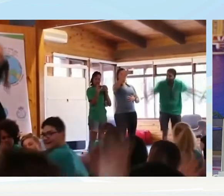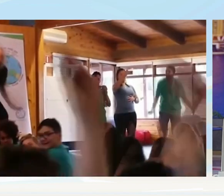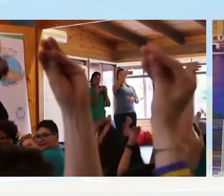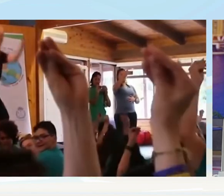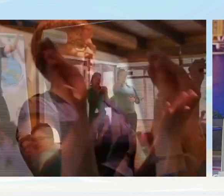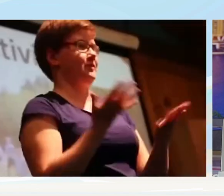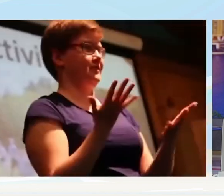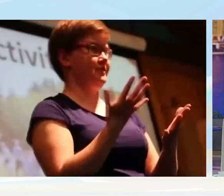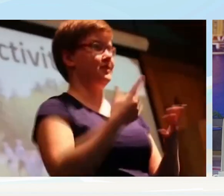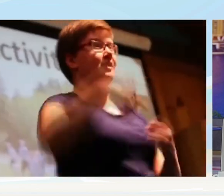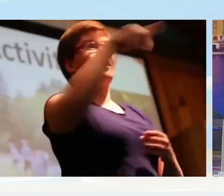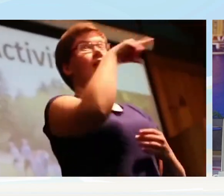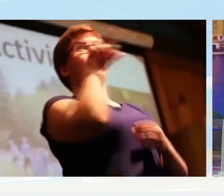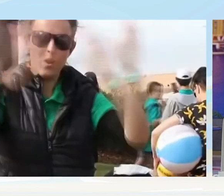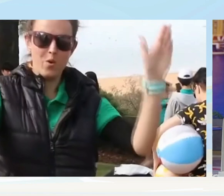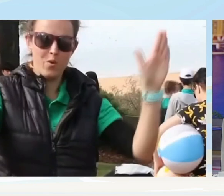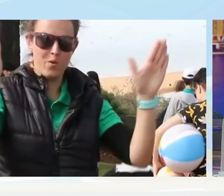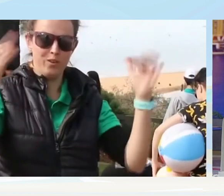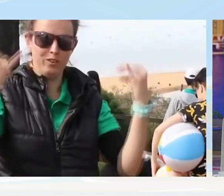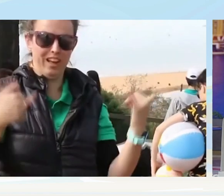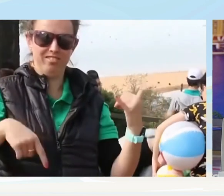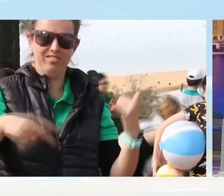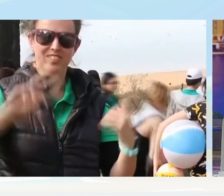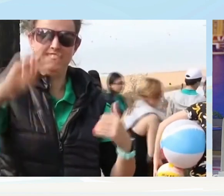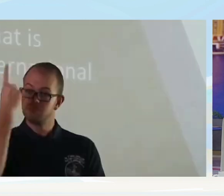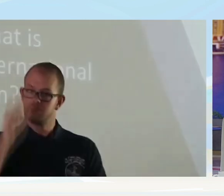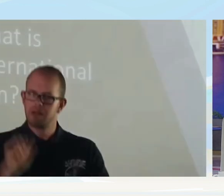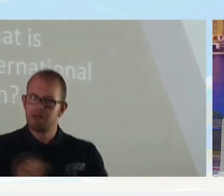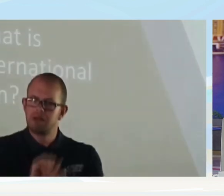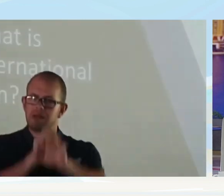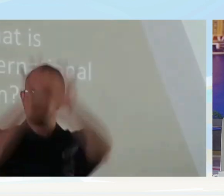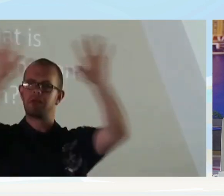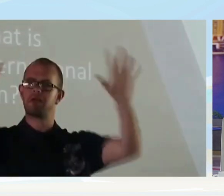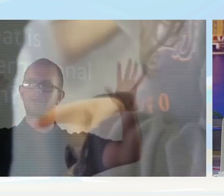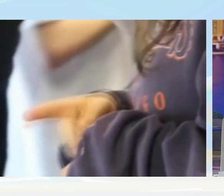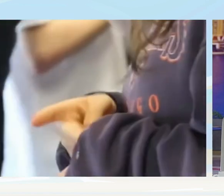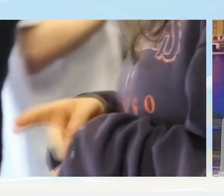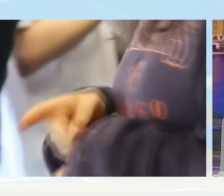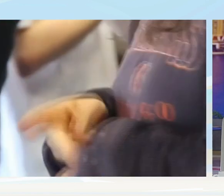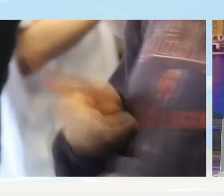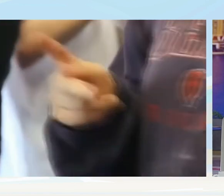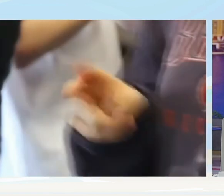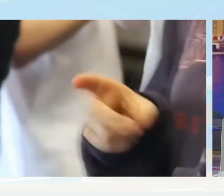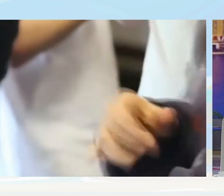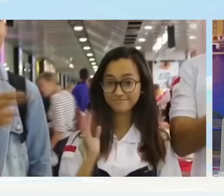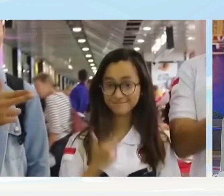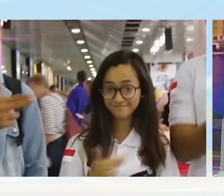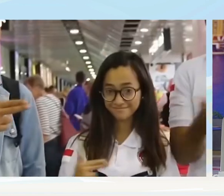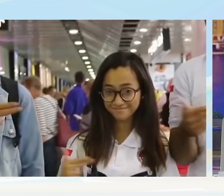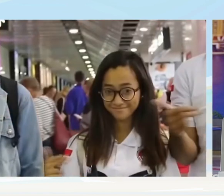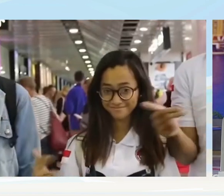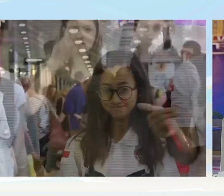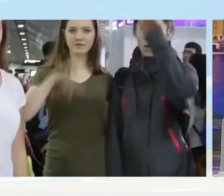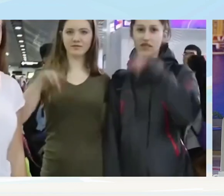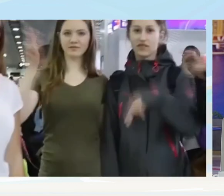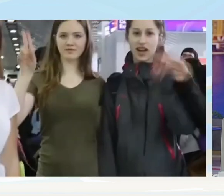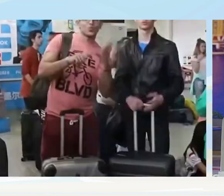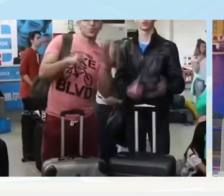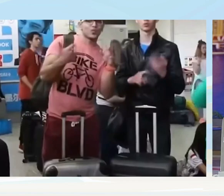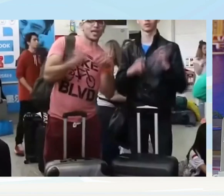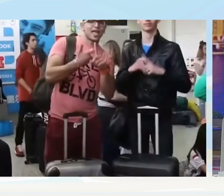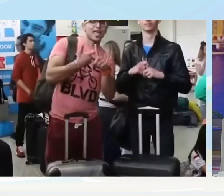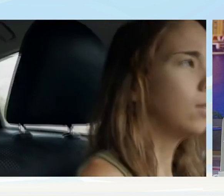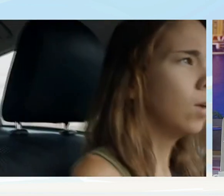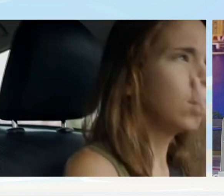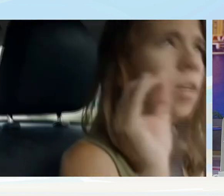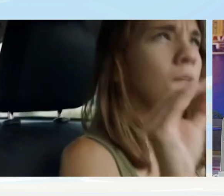طيب يا فندم، خلال السنين الاخيره الحقيقه كان في طفره واضحه في الاهتمام بالصم، ممكن تكلمينا عن ابرز او